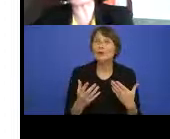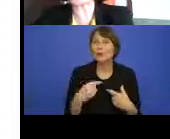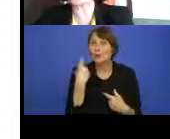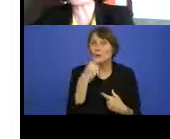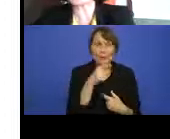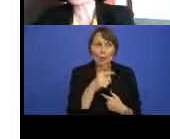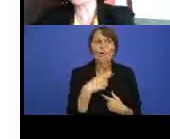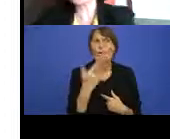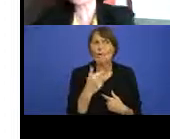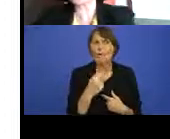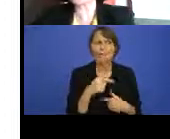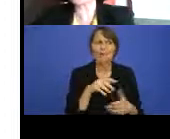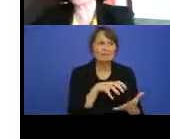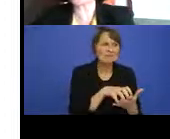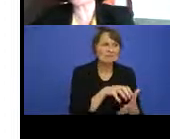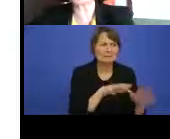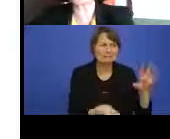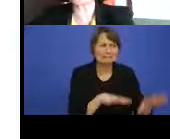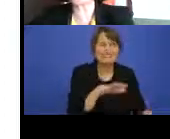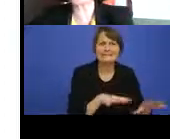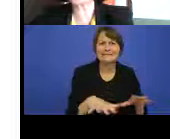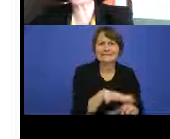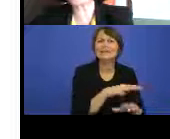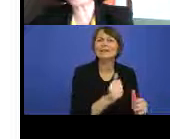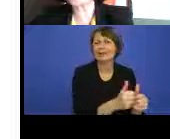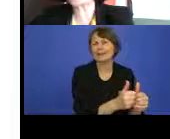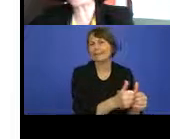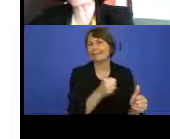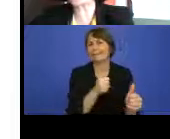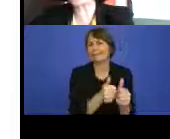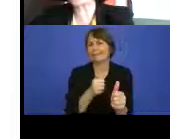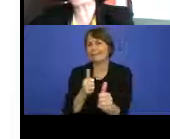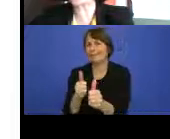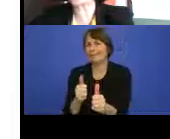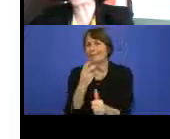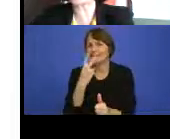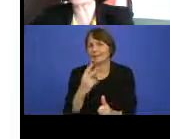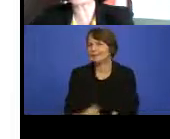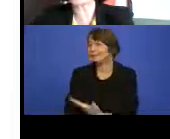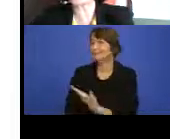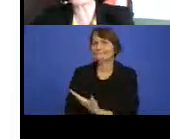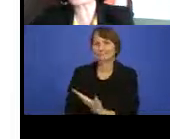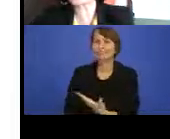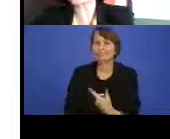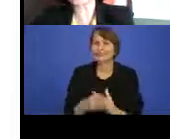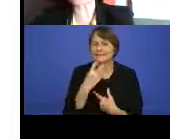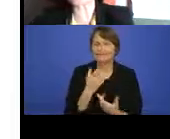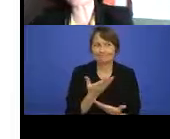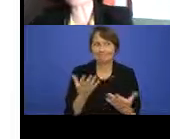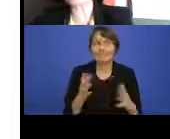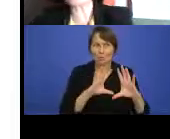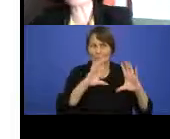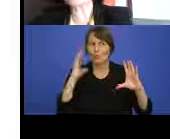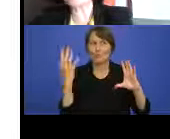sont ceux qui risquent d'être laissés de côté. L'inégalité à l'accès à l'éducation de la petite enfance est encore répandue à travers le